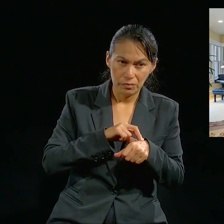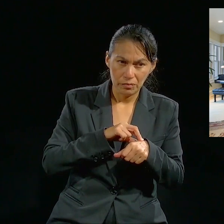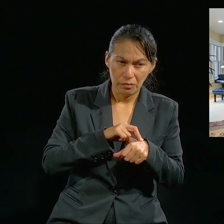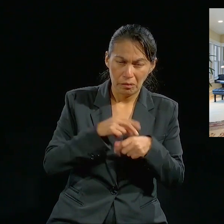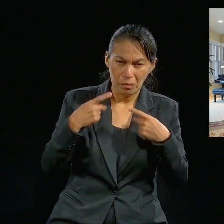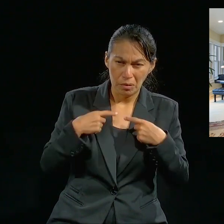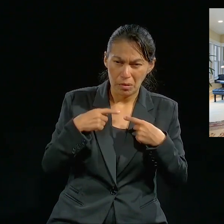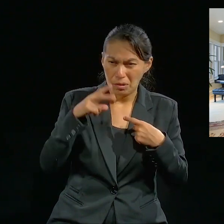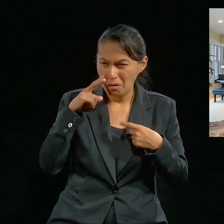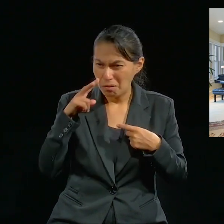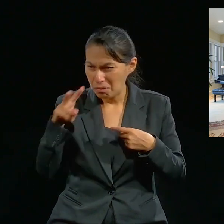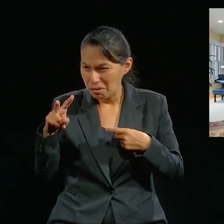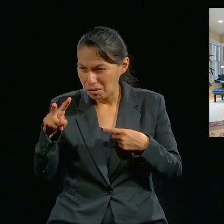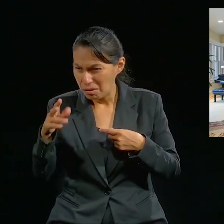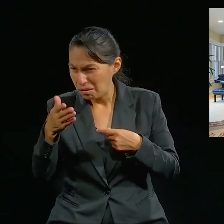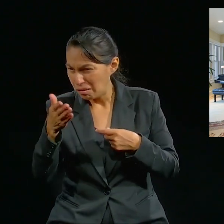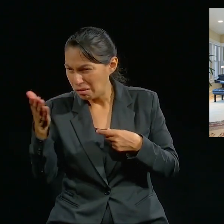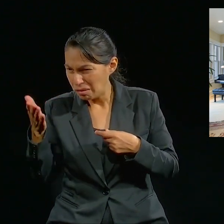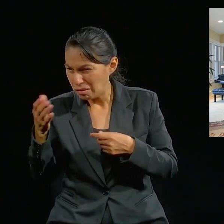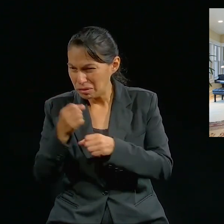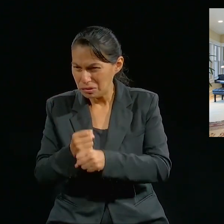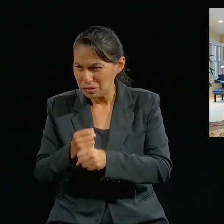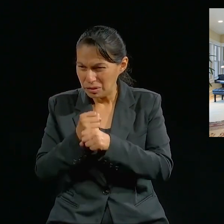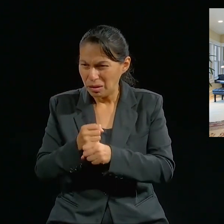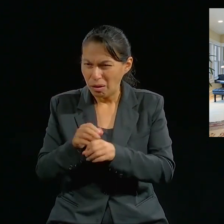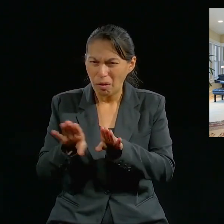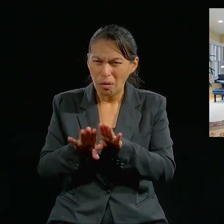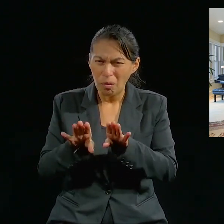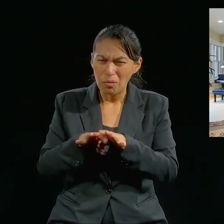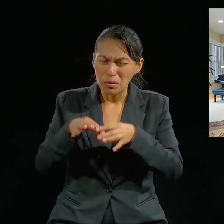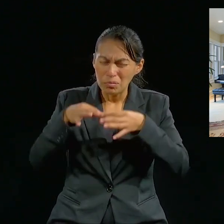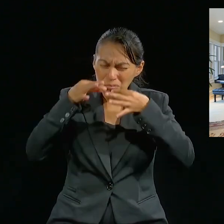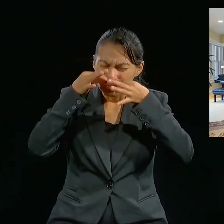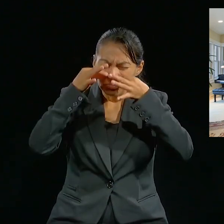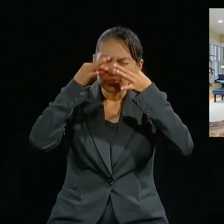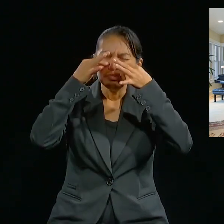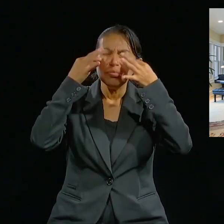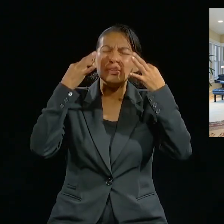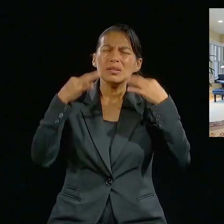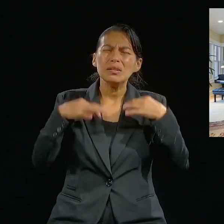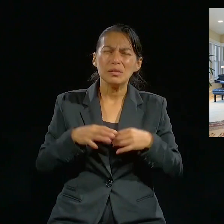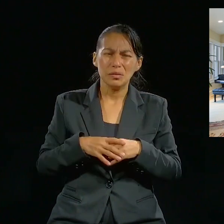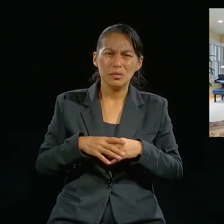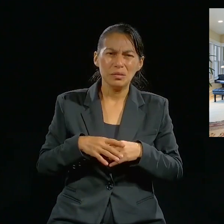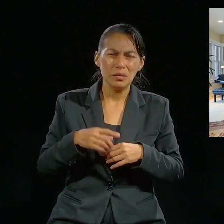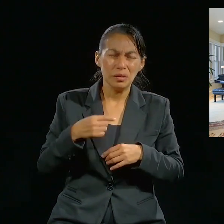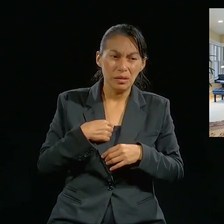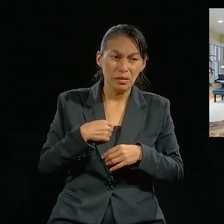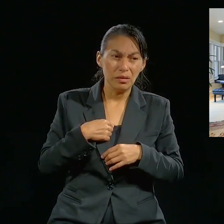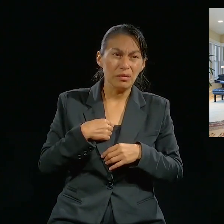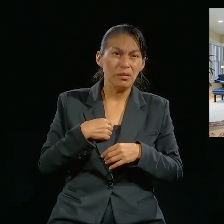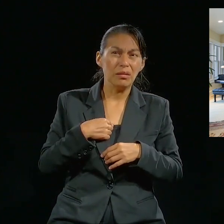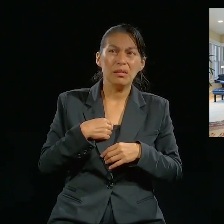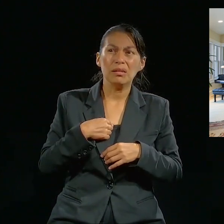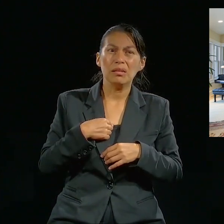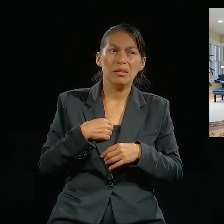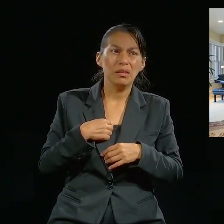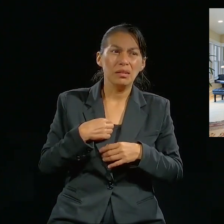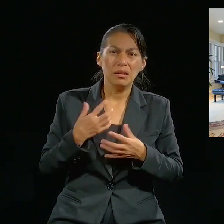visto a muchas personas el proceso de intubación en hospitales pero decía ahora soy yo